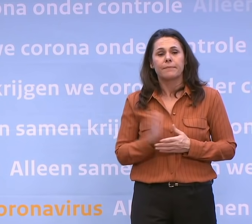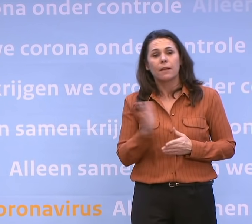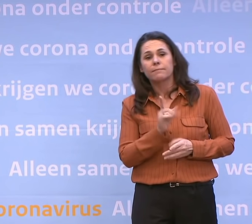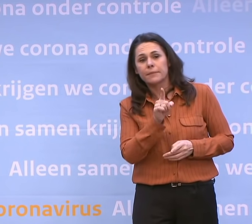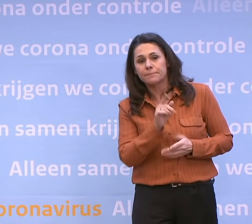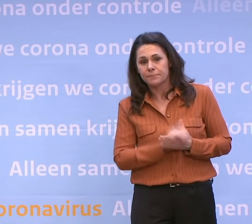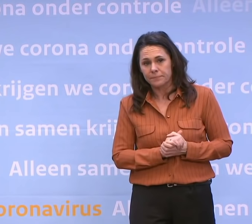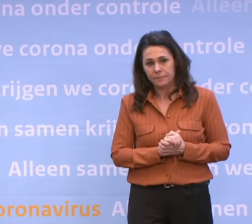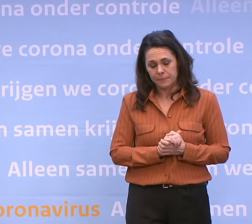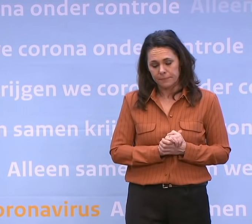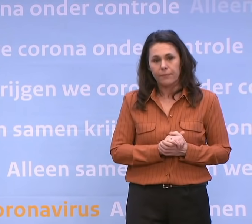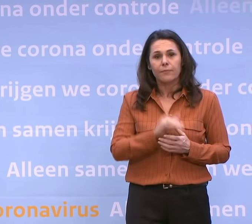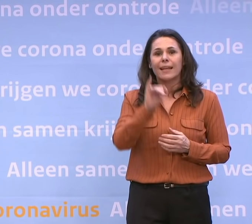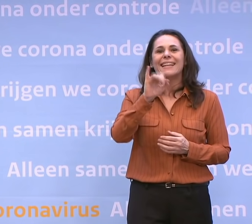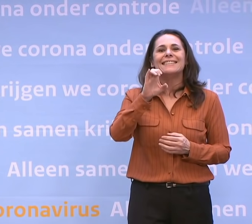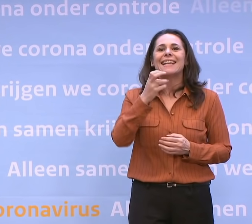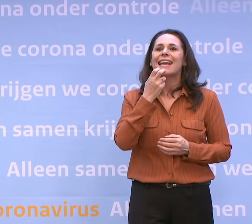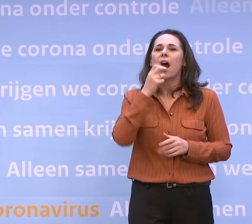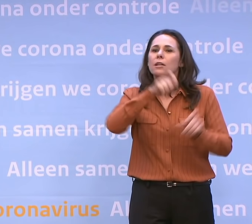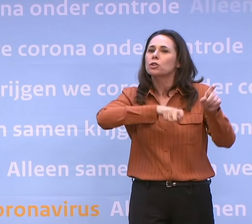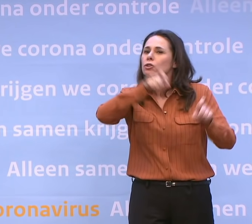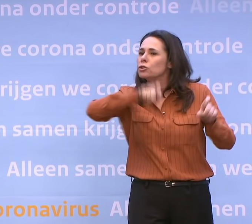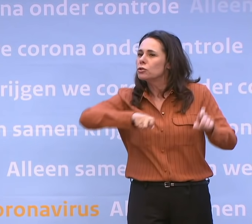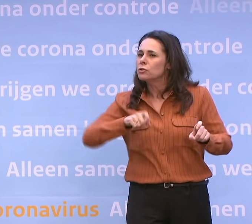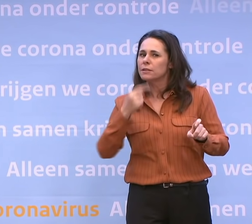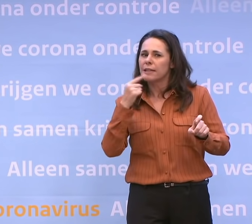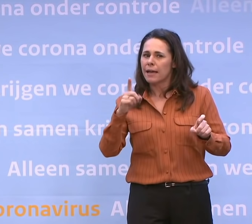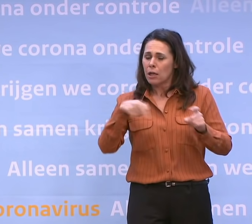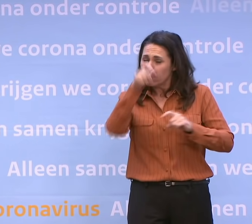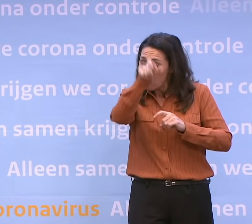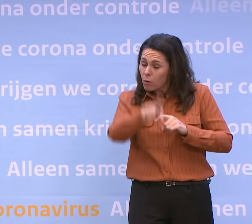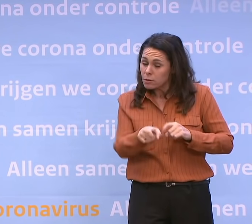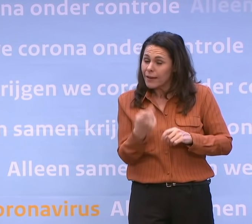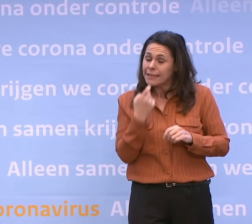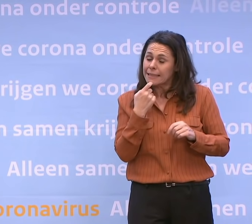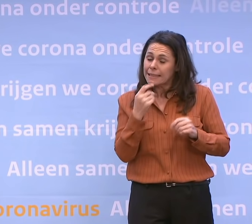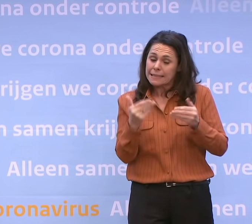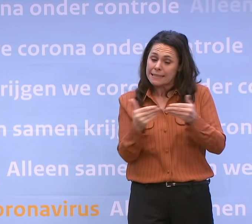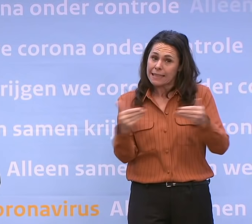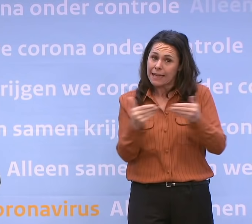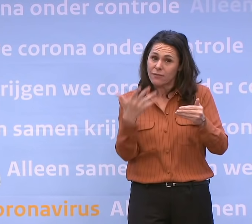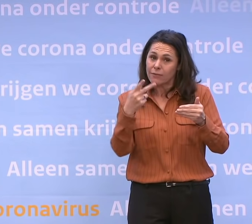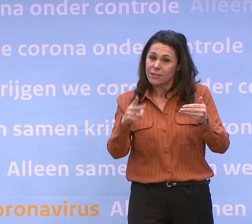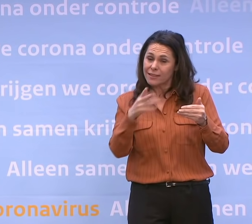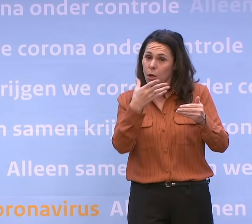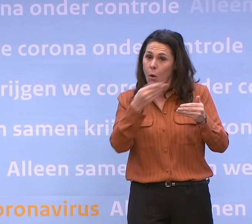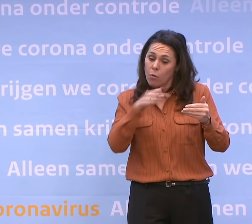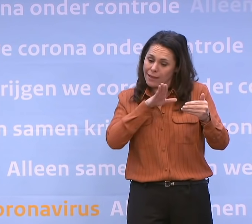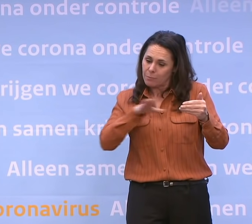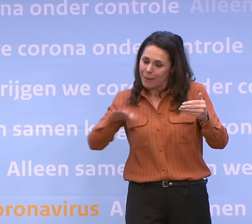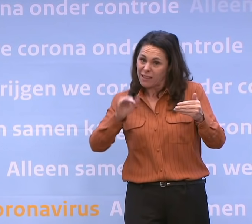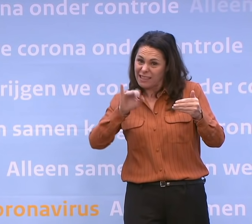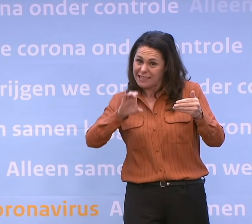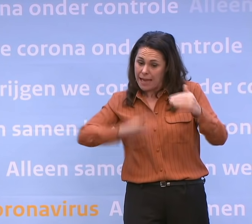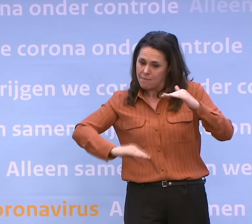Links. Ja, volgens de IC-artsen kunnen we volgende week de kritische grens al bereiken van 2500 IC-bedden die bezet zijn. Wat gaat u